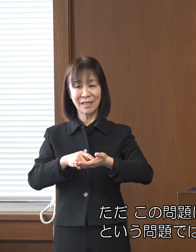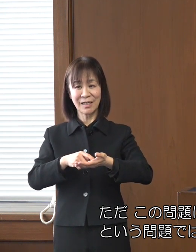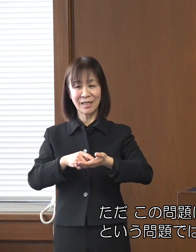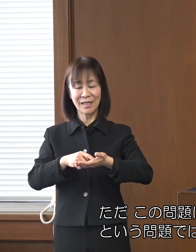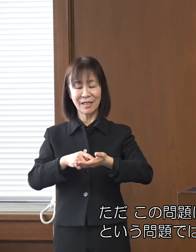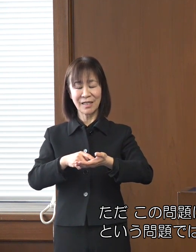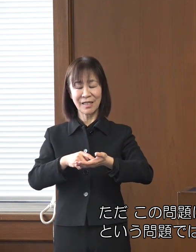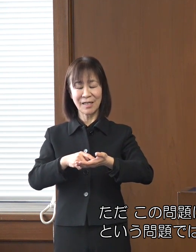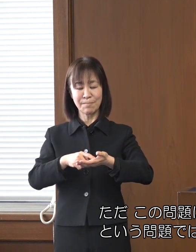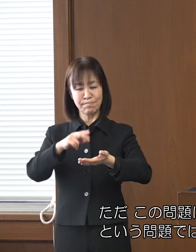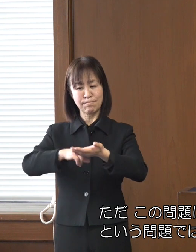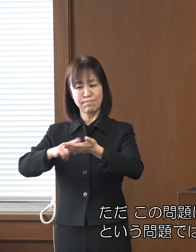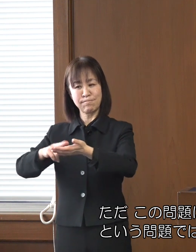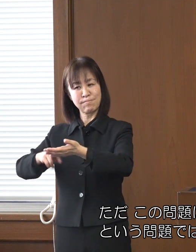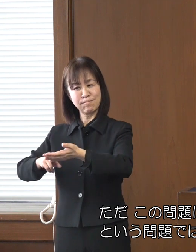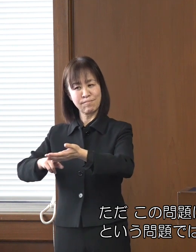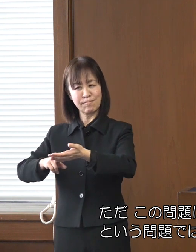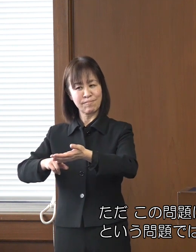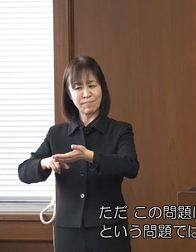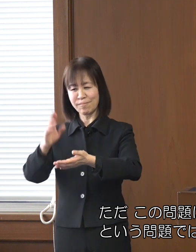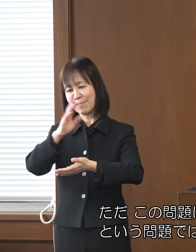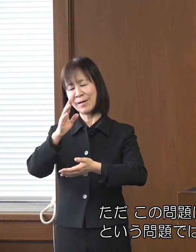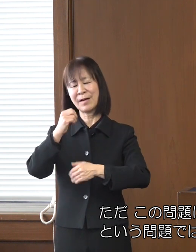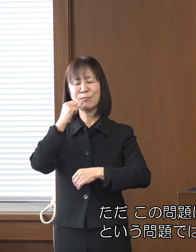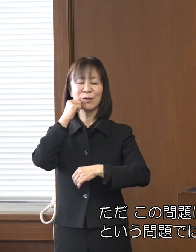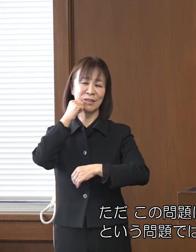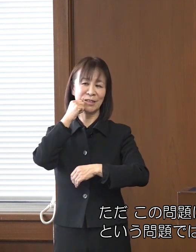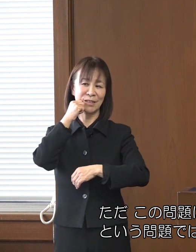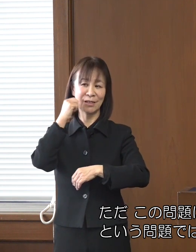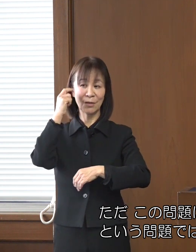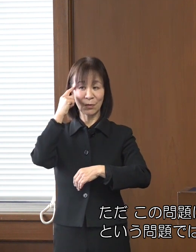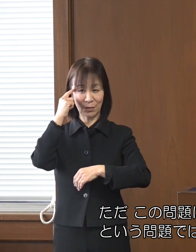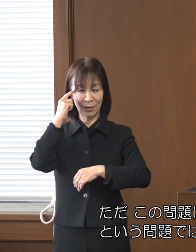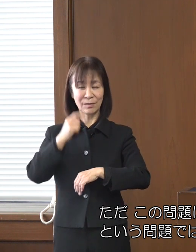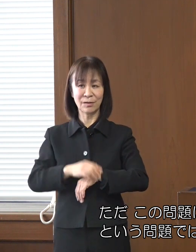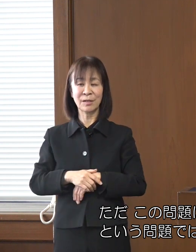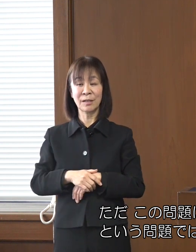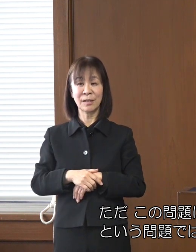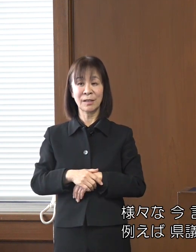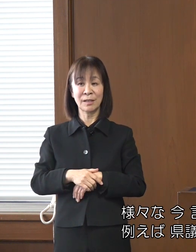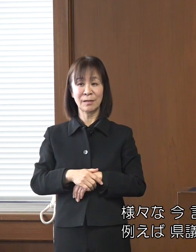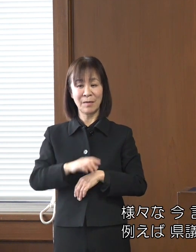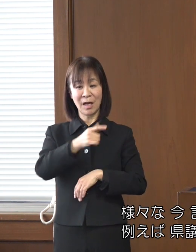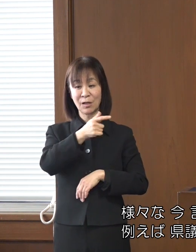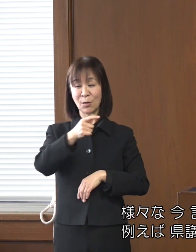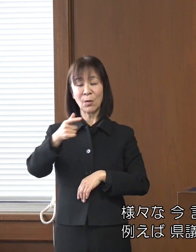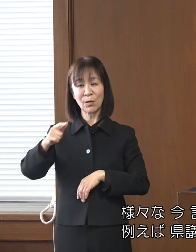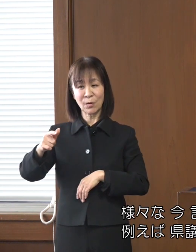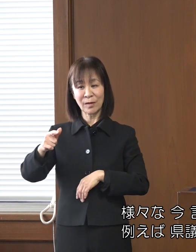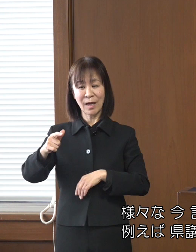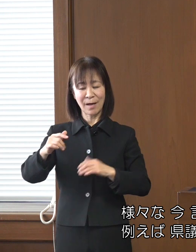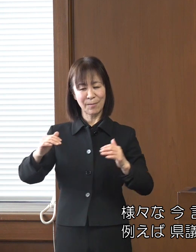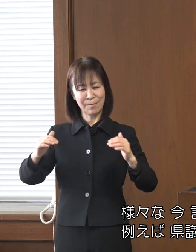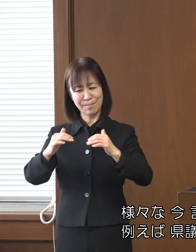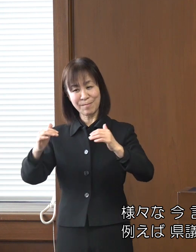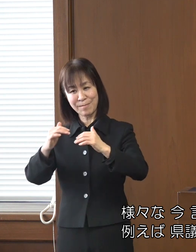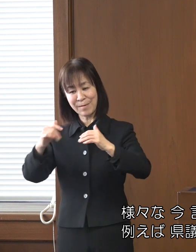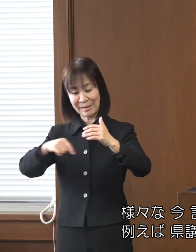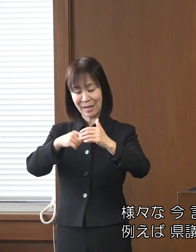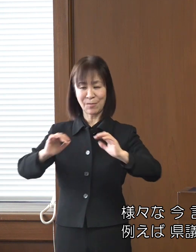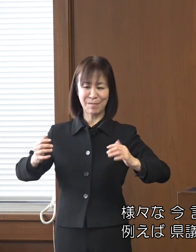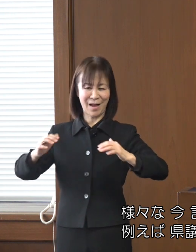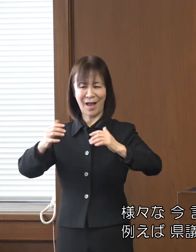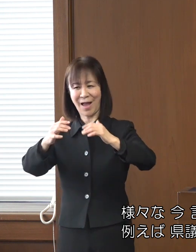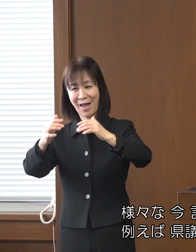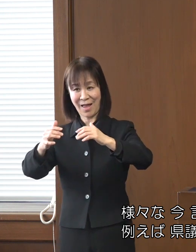こう何かが決まるっていう問題ではないと私は思っていて、まあ、様々な今言ったような議論の中でも、